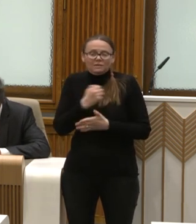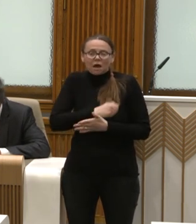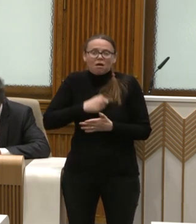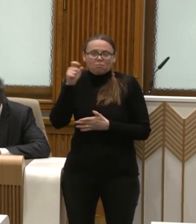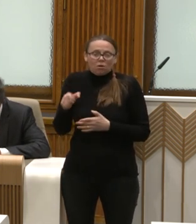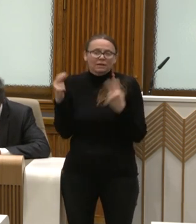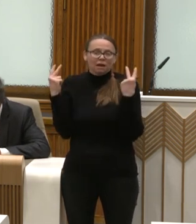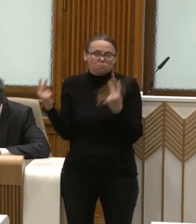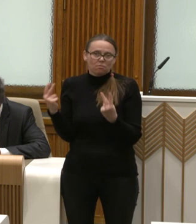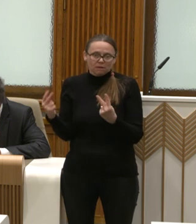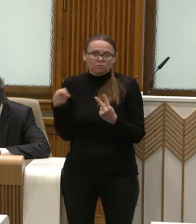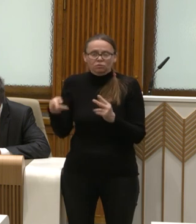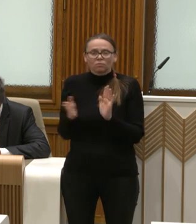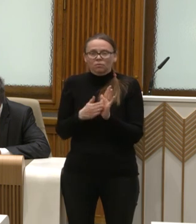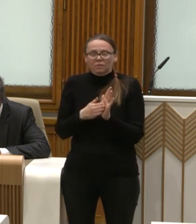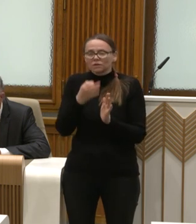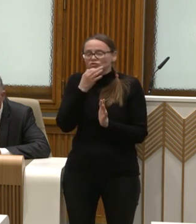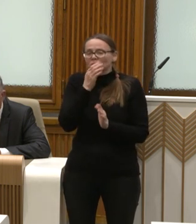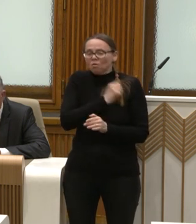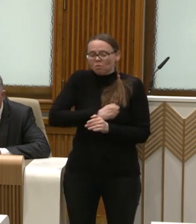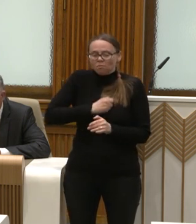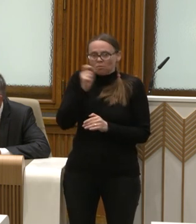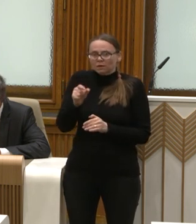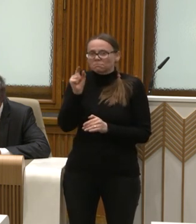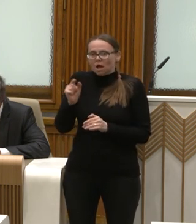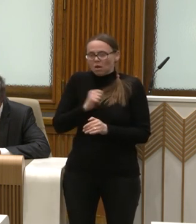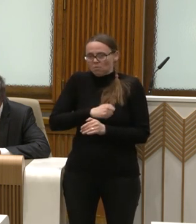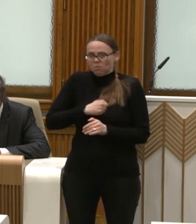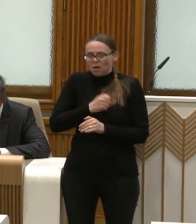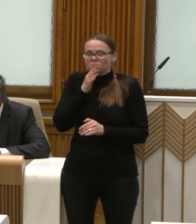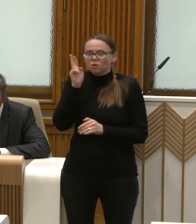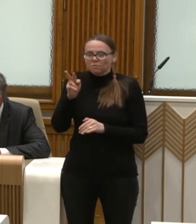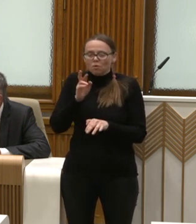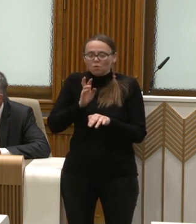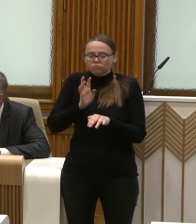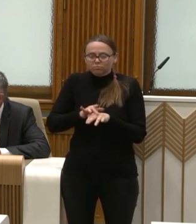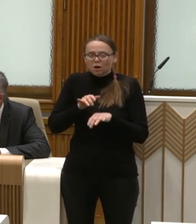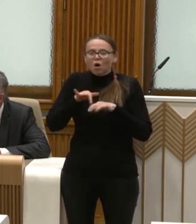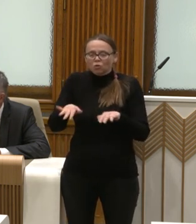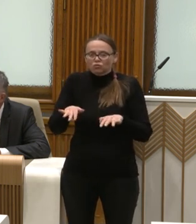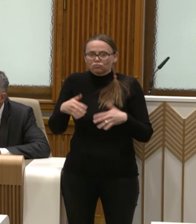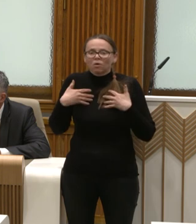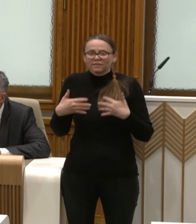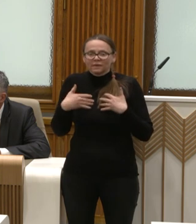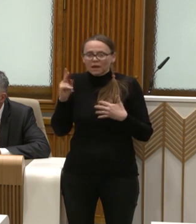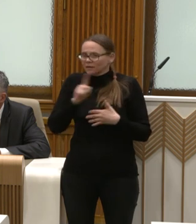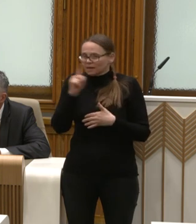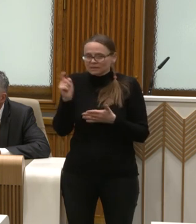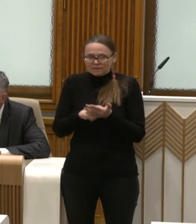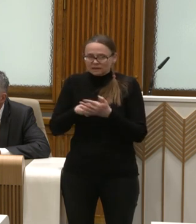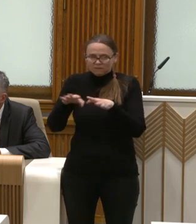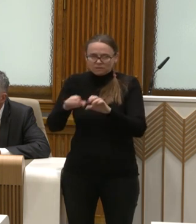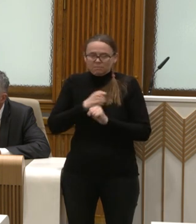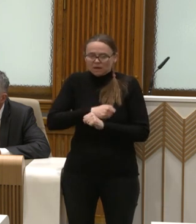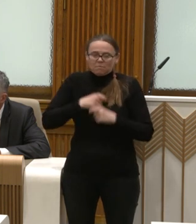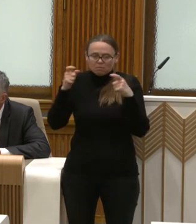pomembno. To pomeni, da če bo bolnik malo bolan in bo imel okužbo dihal, ki ne zahteva sprejema v